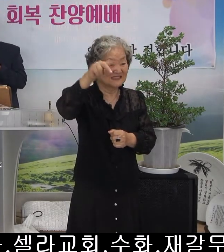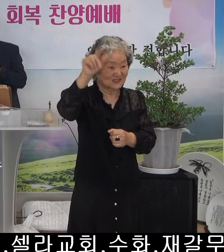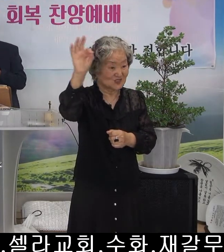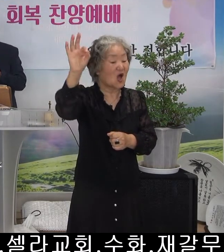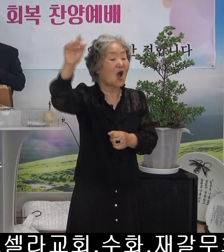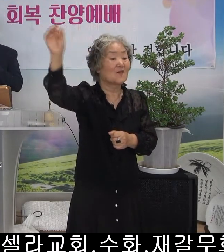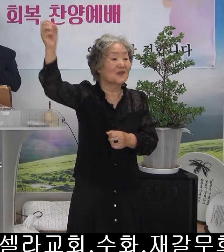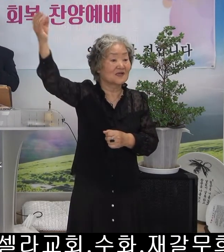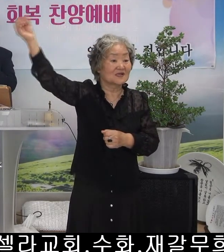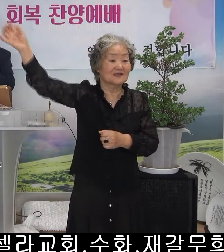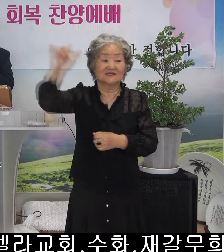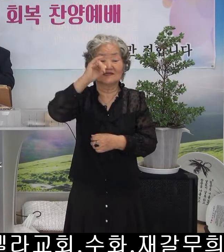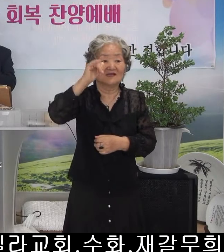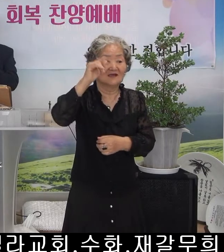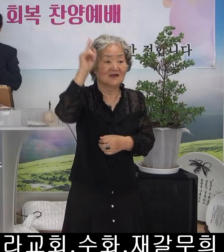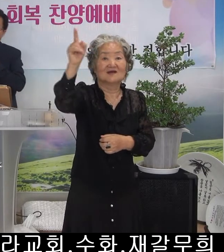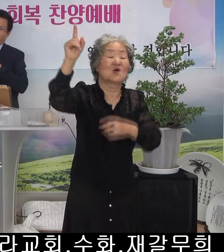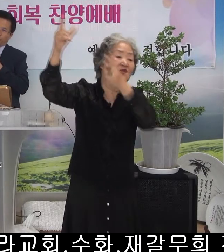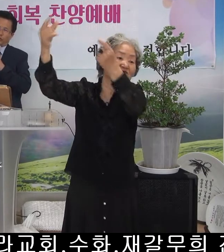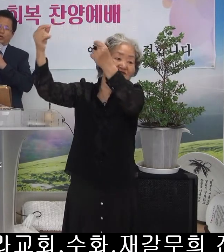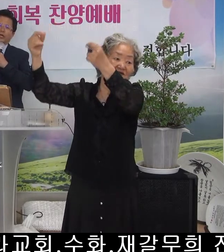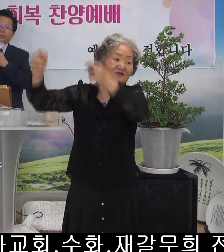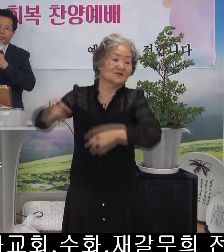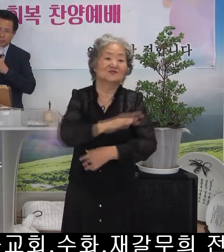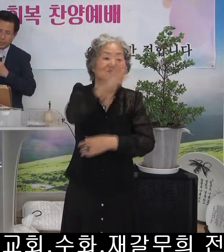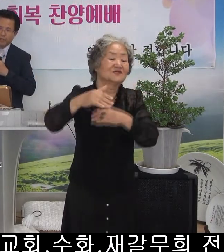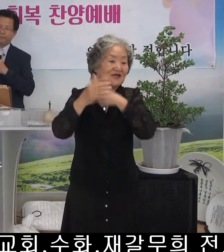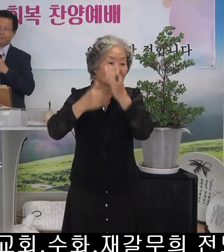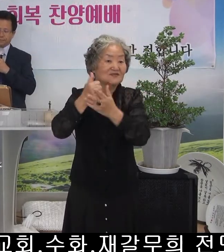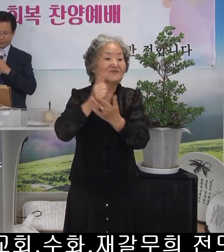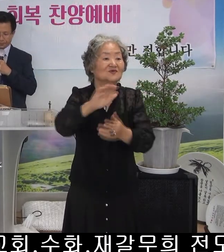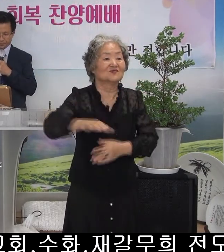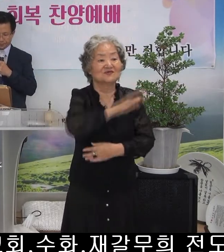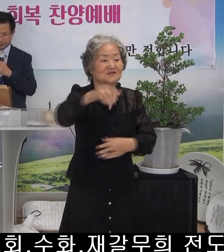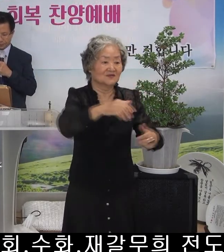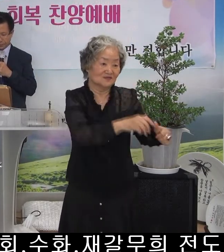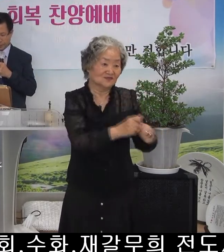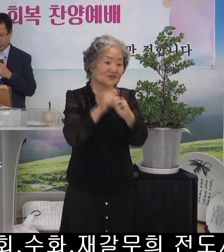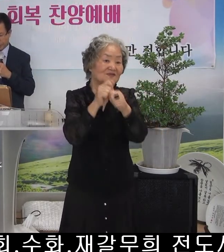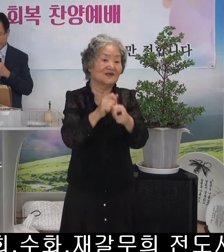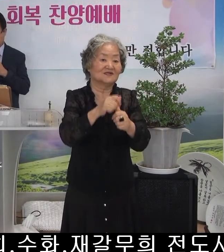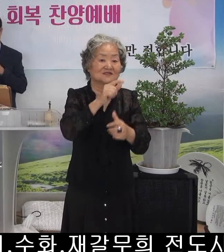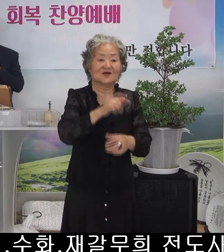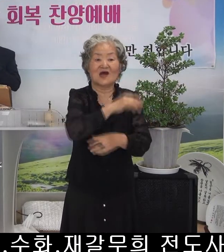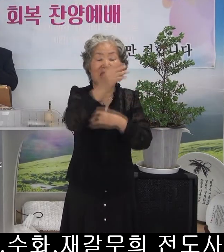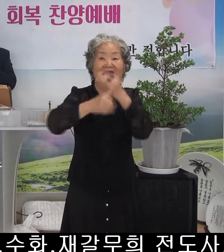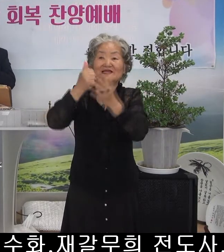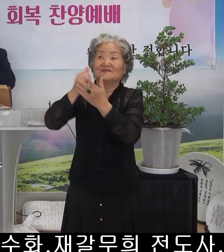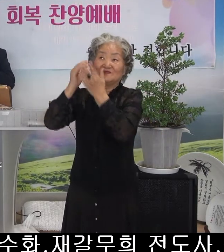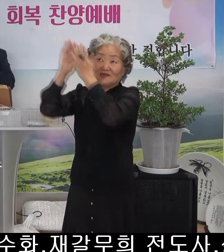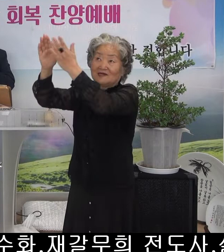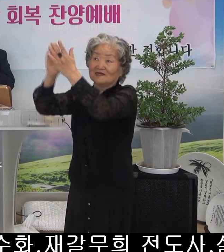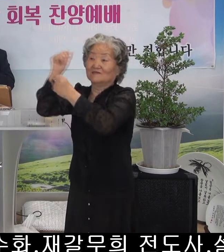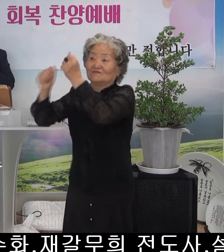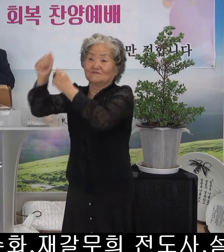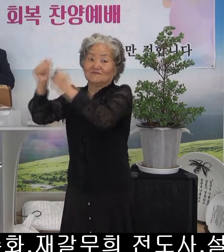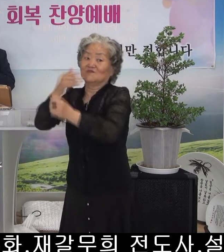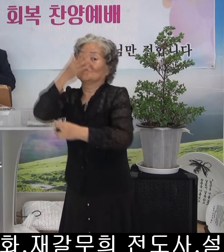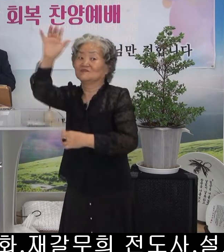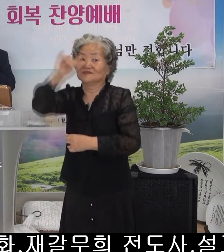중심을 하나님의 향해 달려갈 수 있도록 우리를 붙잡아 주신 줄로 믿습니다. 그래서 저와 여러분들의 이